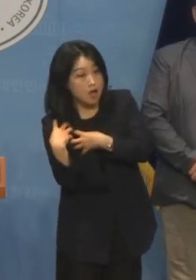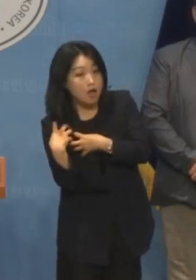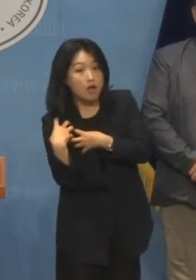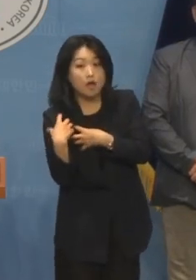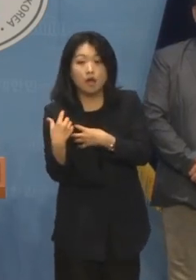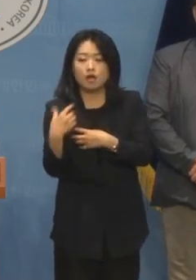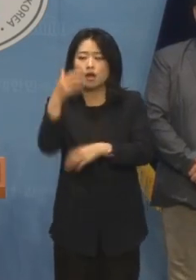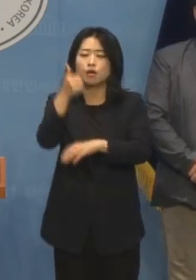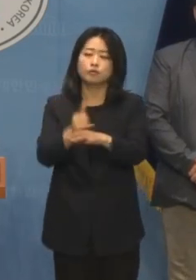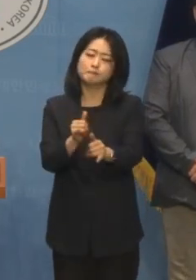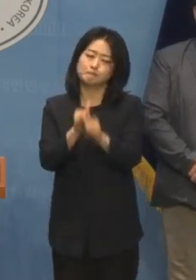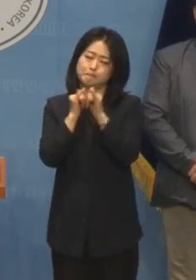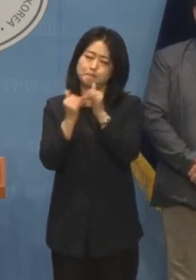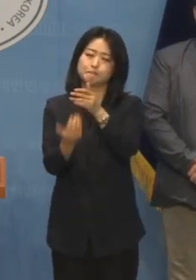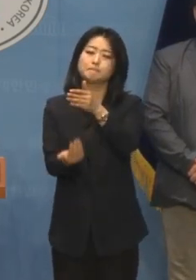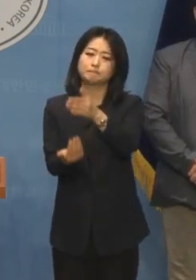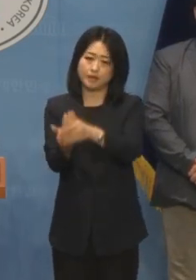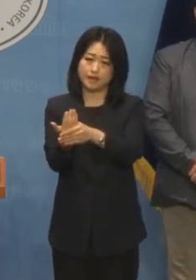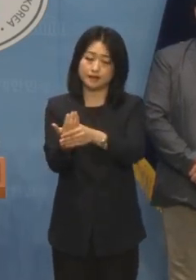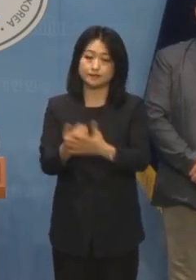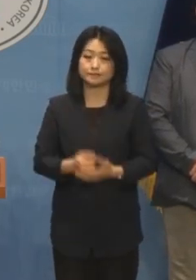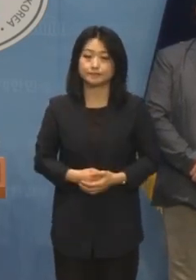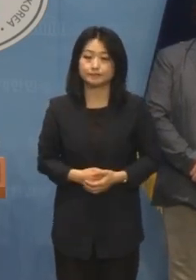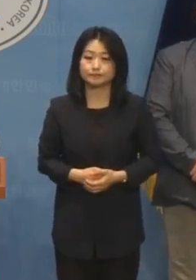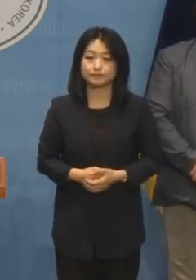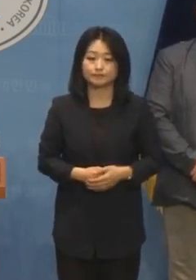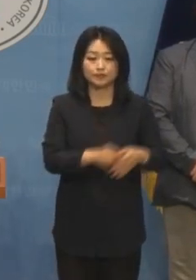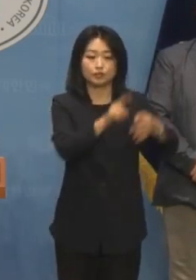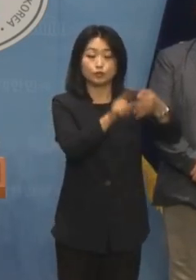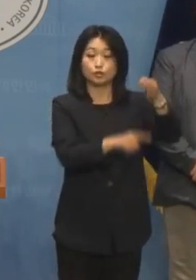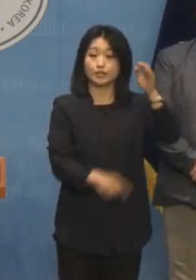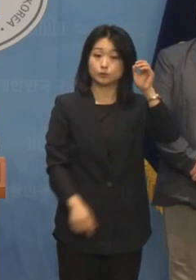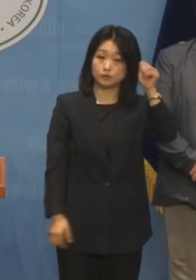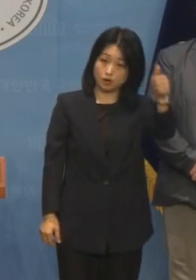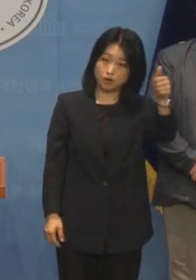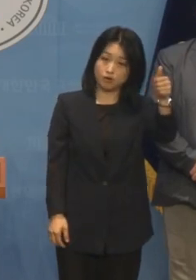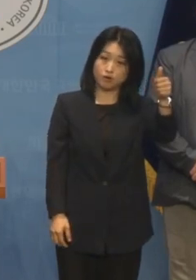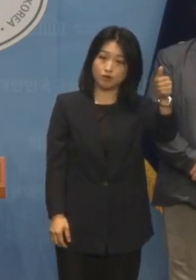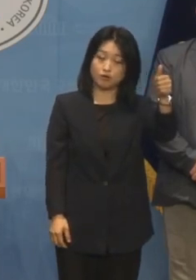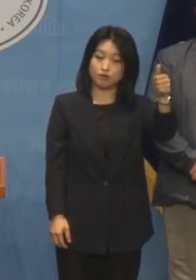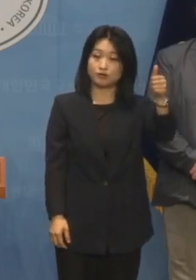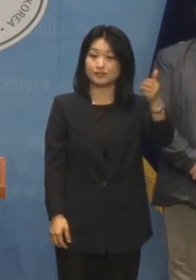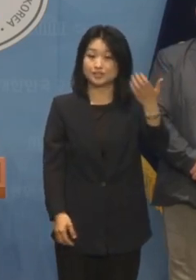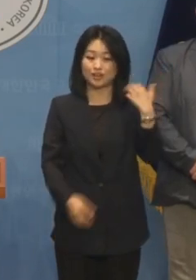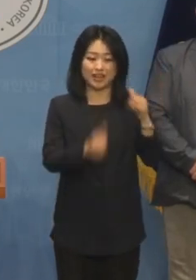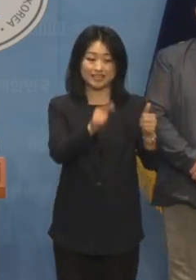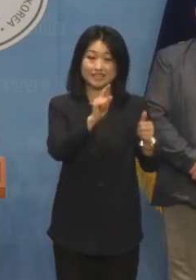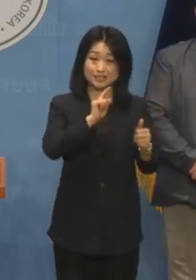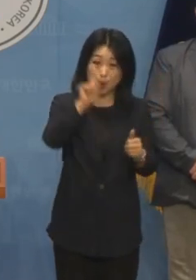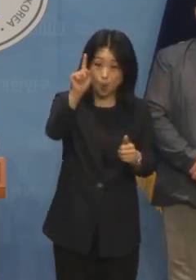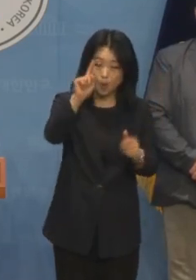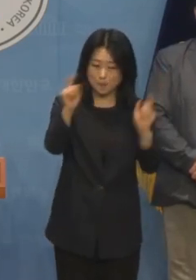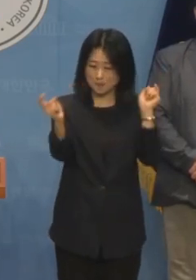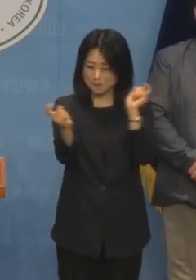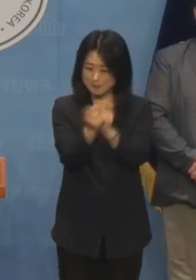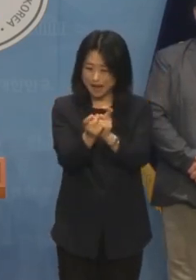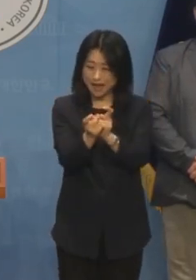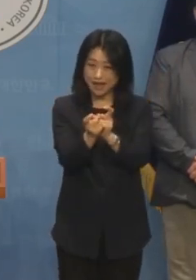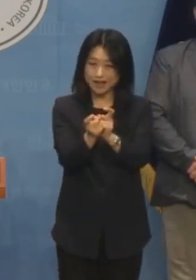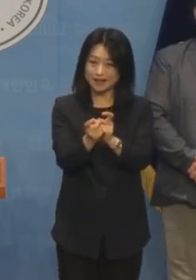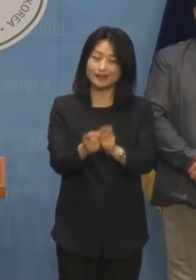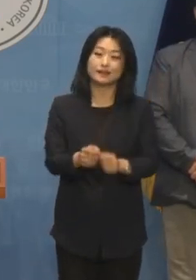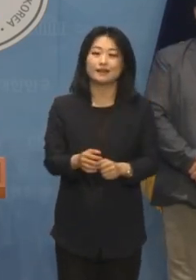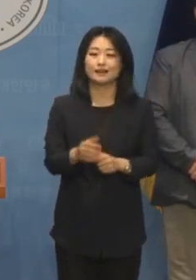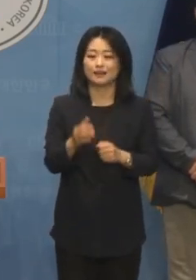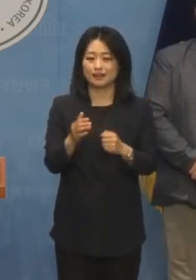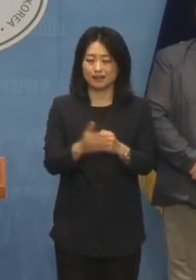보니까 자살자가 발생하는 겁니다. 윤 대통령은 그 전에 또 기소를 당하면 인생이 절단난다